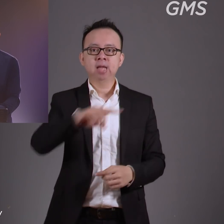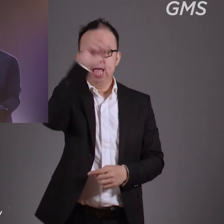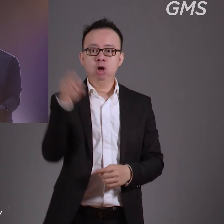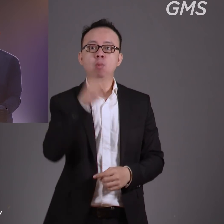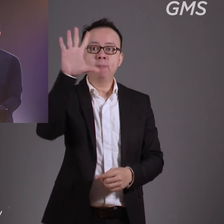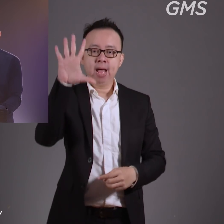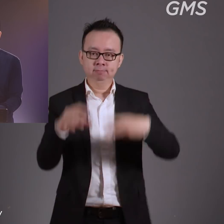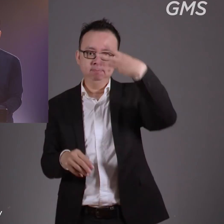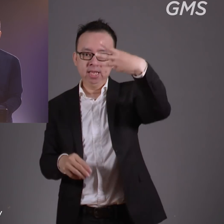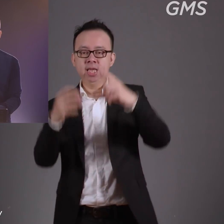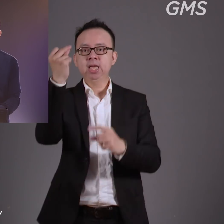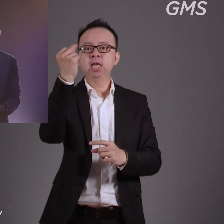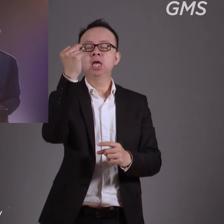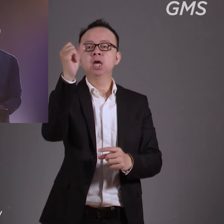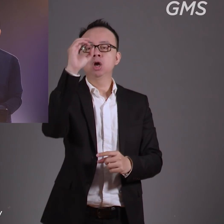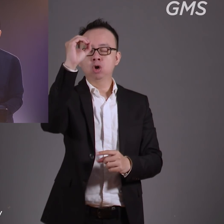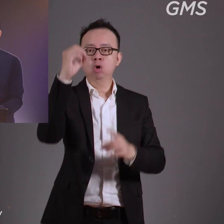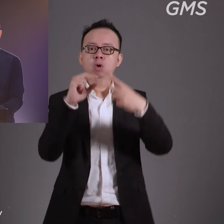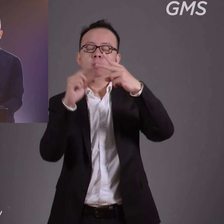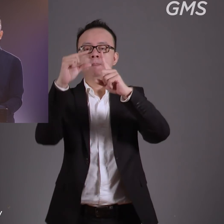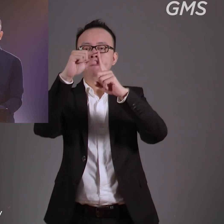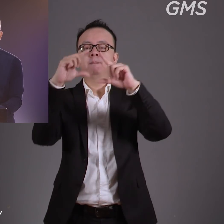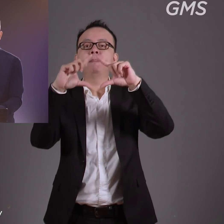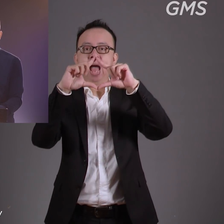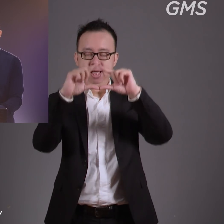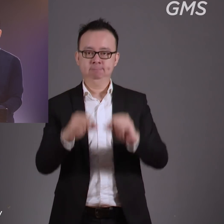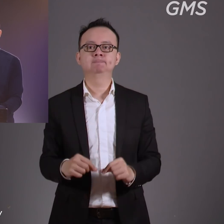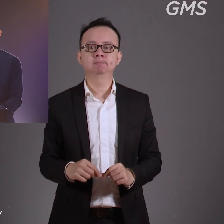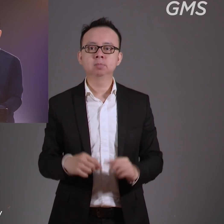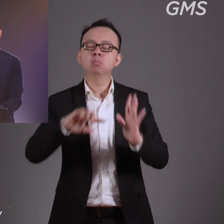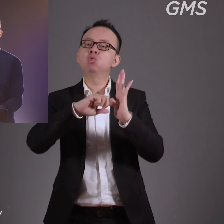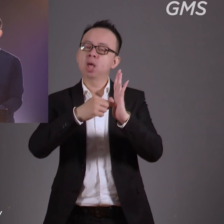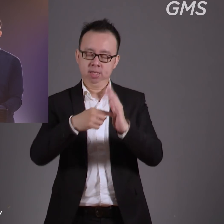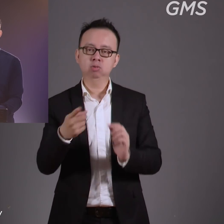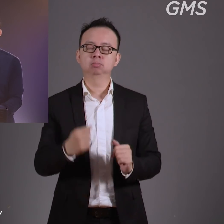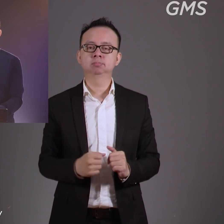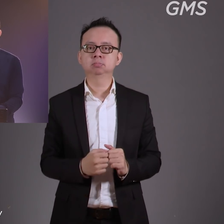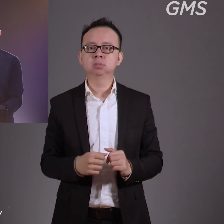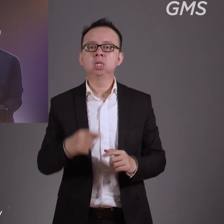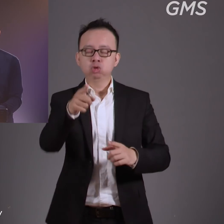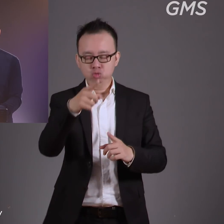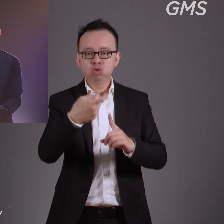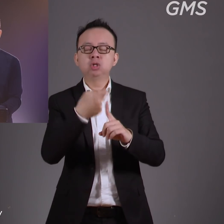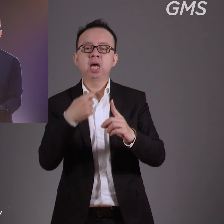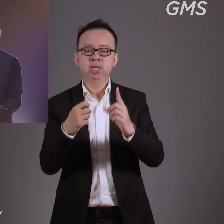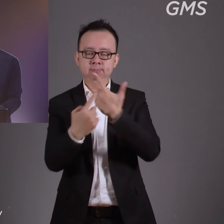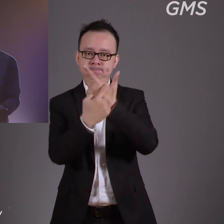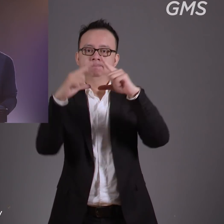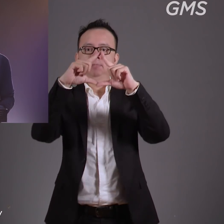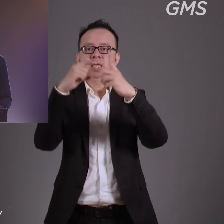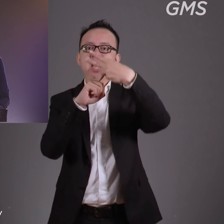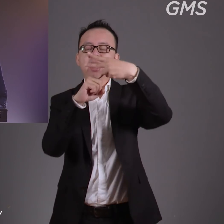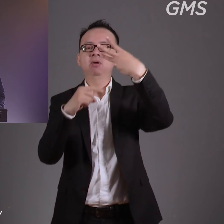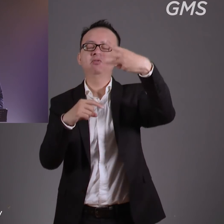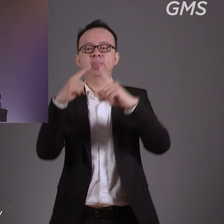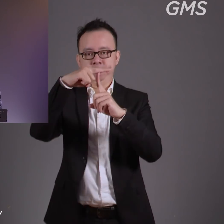Ras ini banyak dari Yafet. Ya. Jadi ternyata seluruh bumi itu related atau terhubung satu